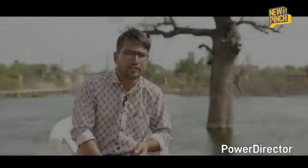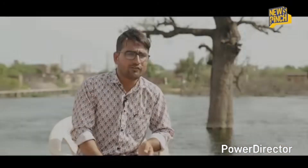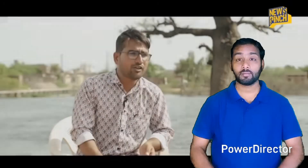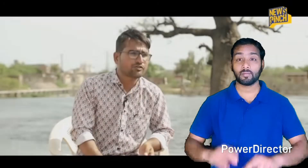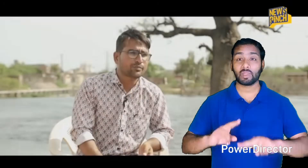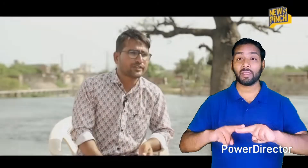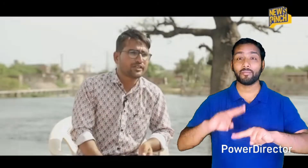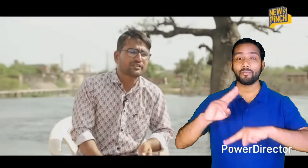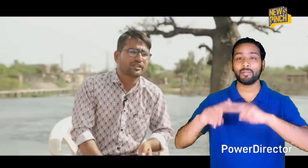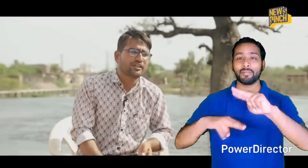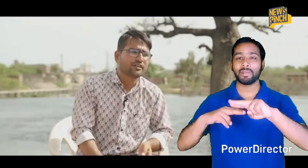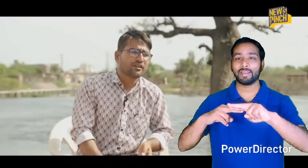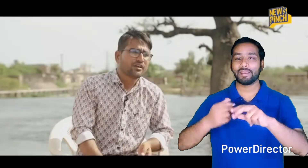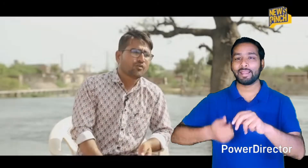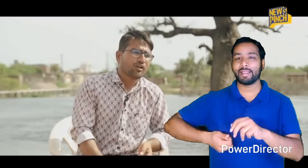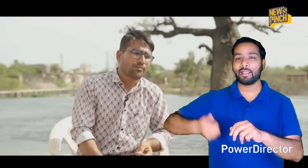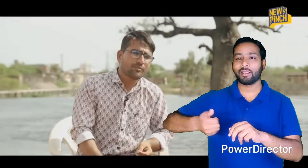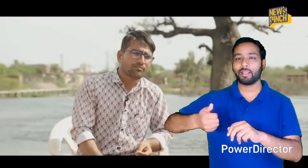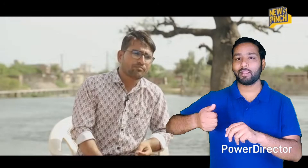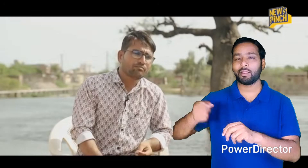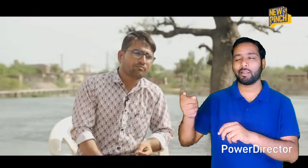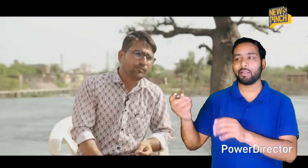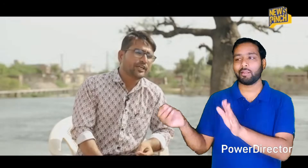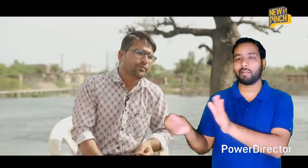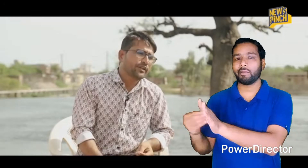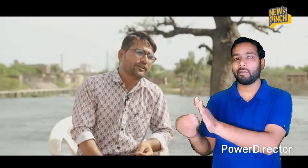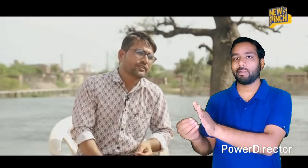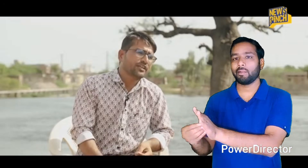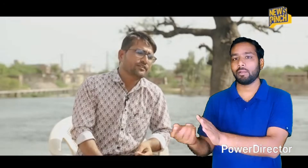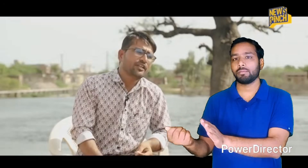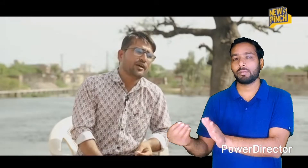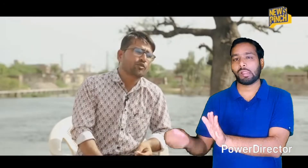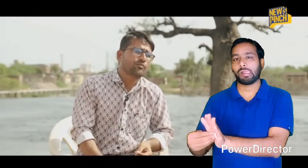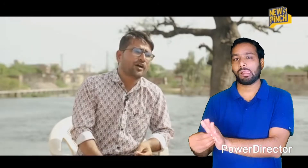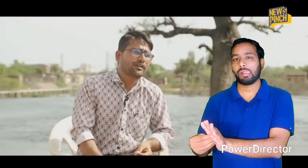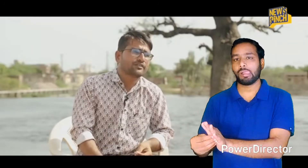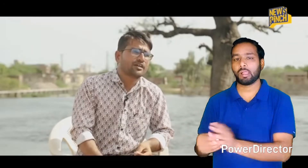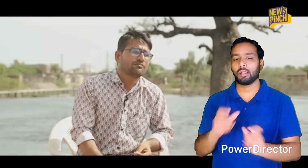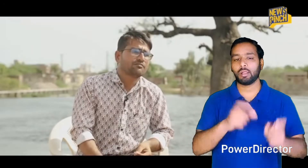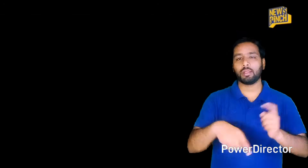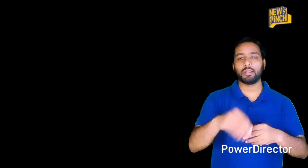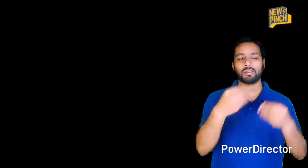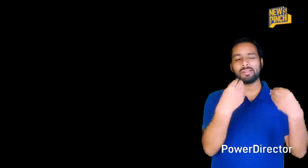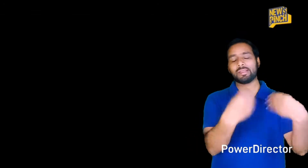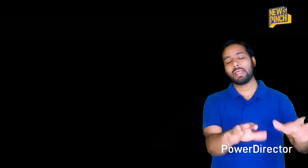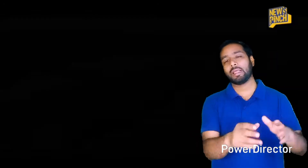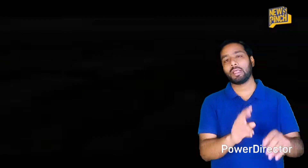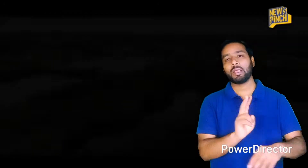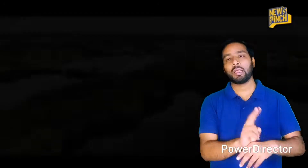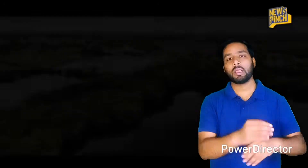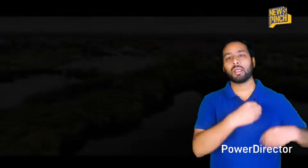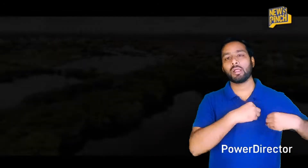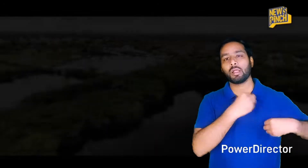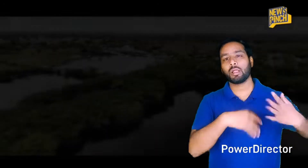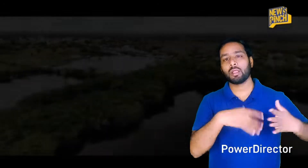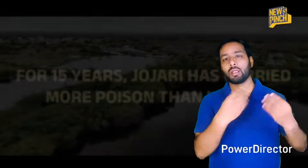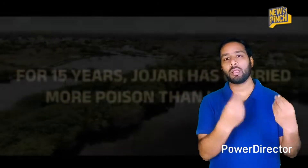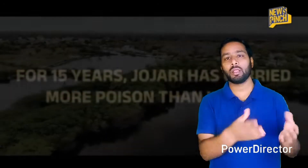ये सब फैक्ट्री वालों से पैसे लेते हैं और अपना पेट भर रहे हैं शायद, इसलिए हमको मार रहे हैं साहब, इसलिए हमको मार रहे हैं साहब।